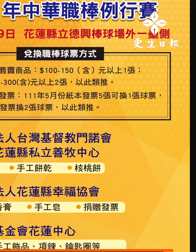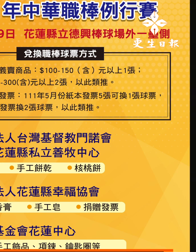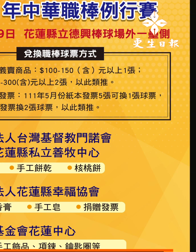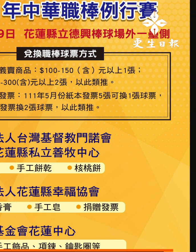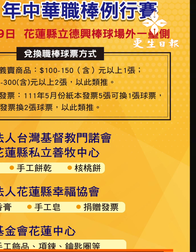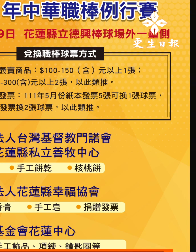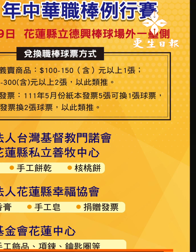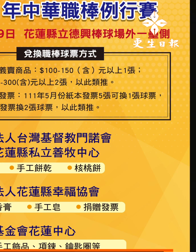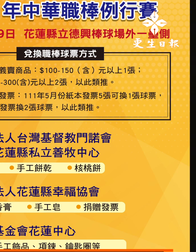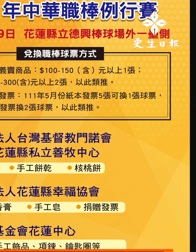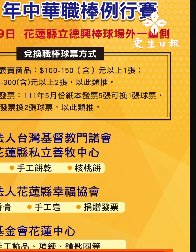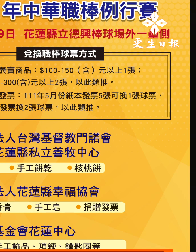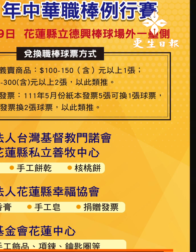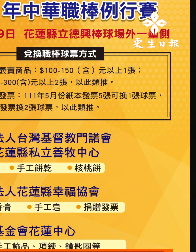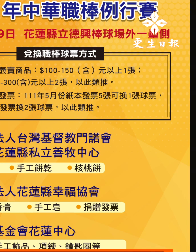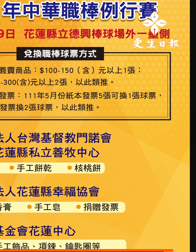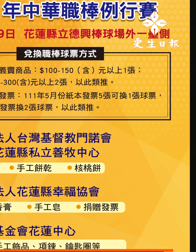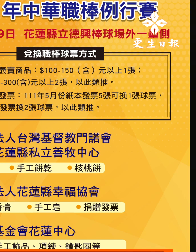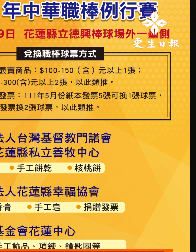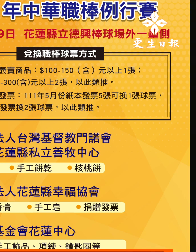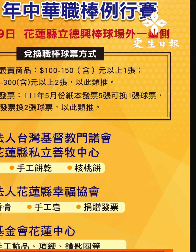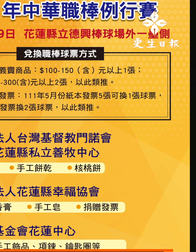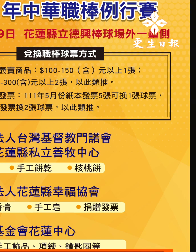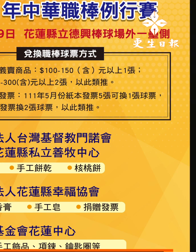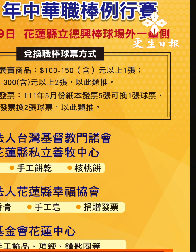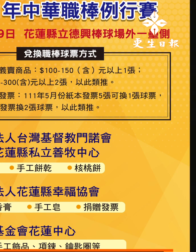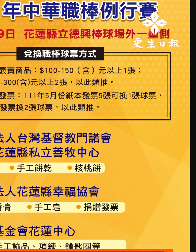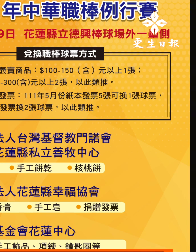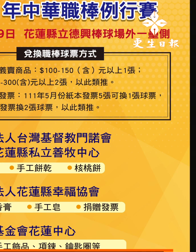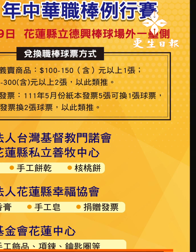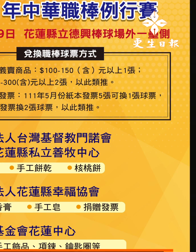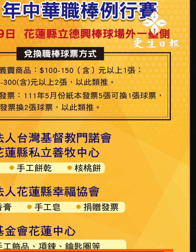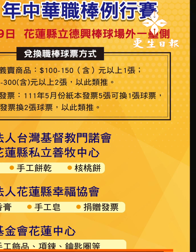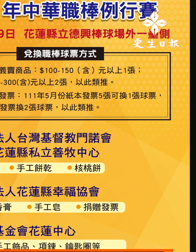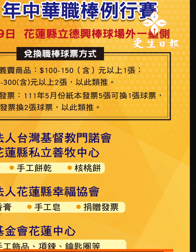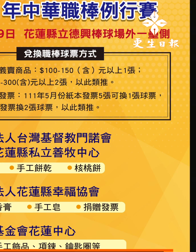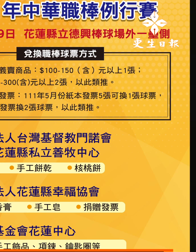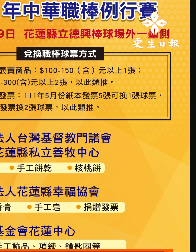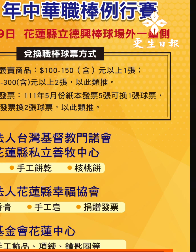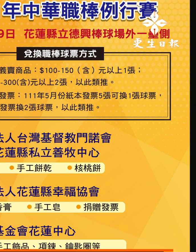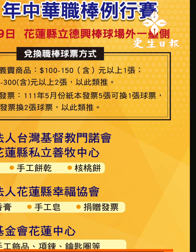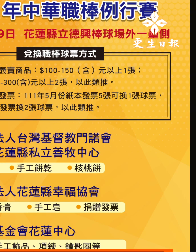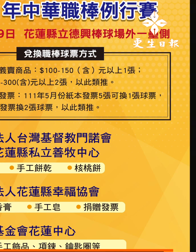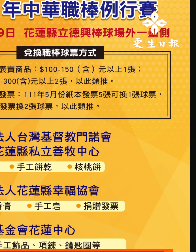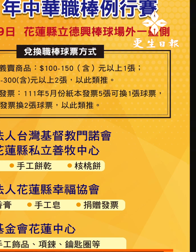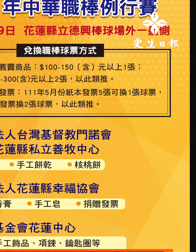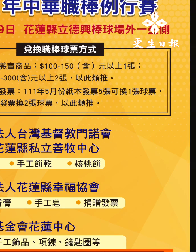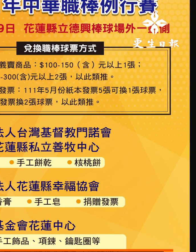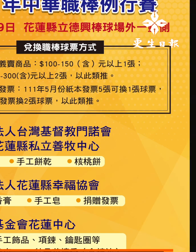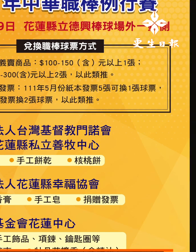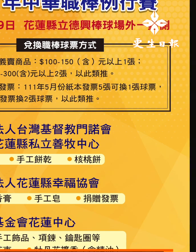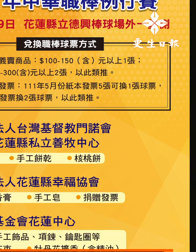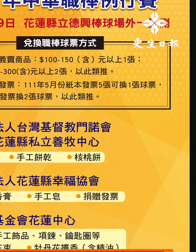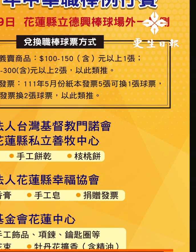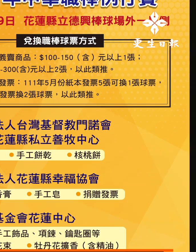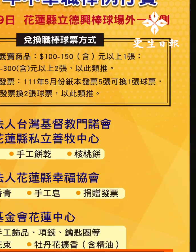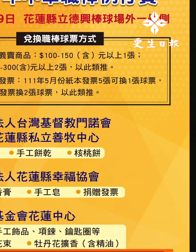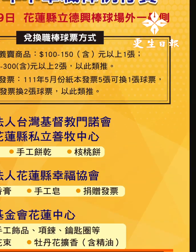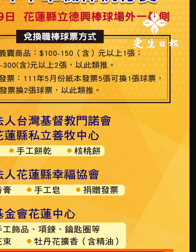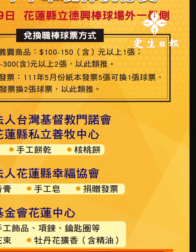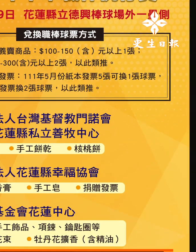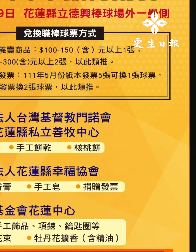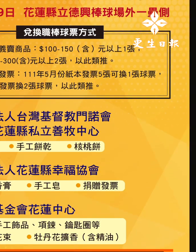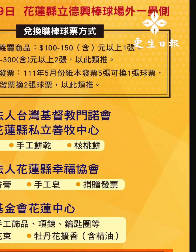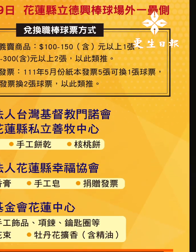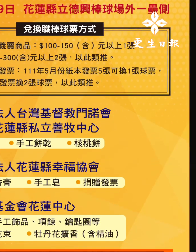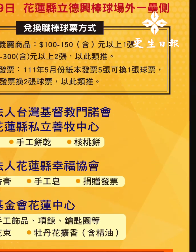们可以跟他购买东西，然后可以换球票那细项的部分我们会公告在我们的这个县府的脸书还